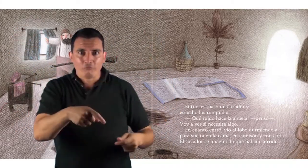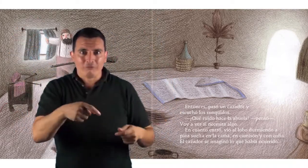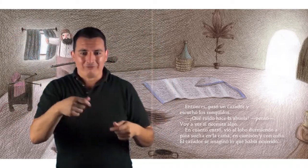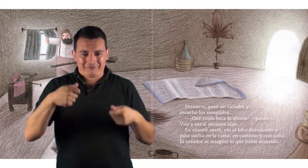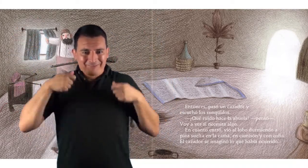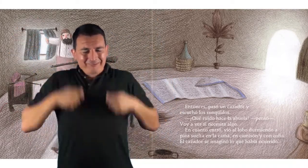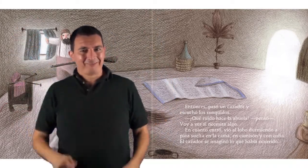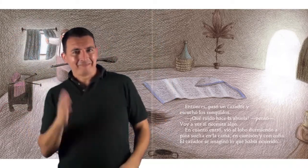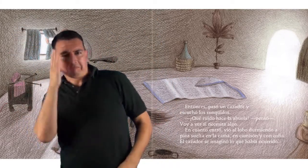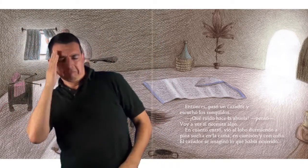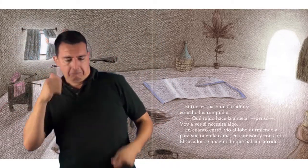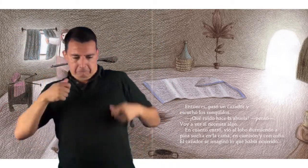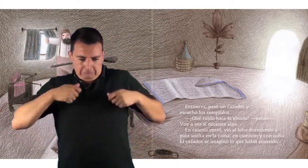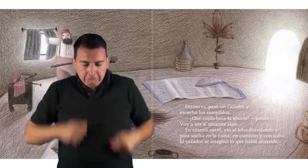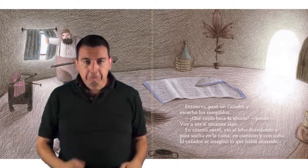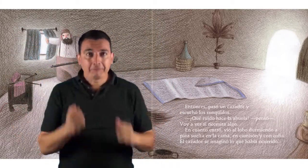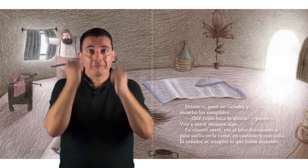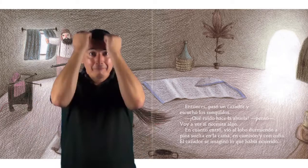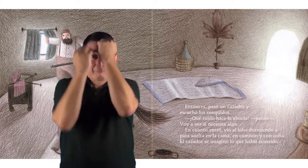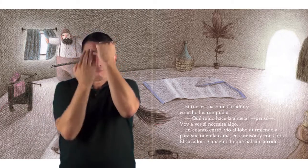En camisón y con cofia.